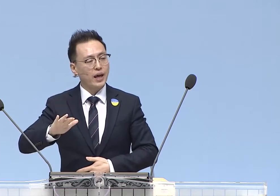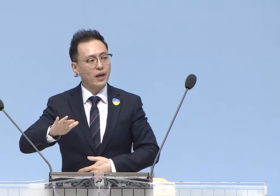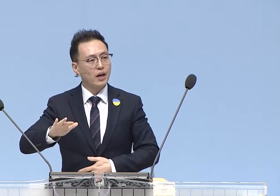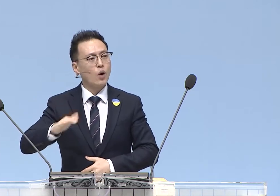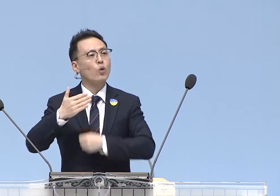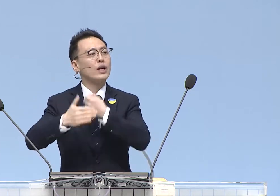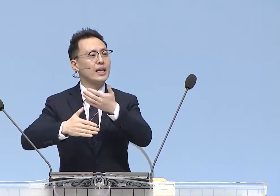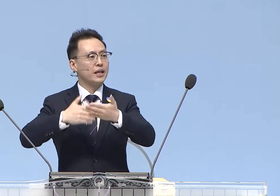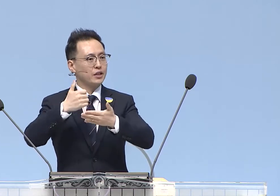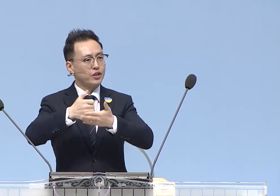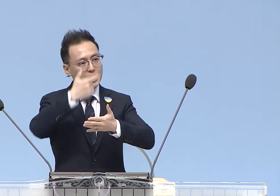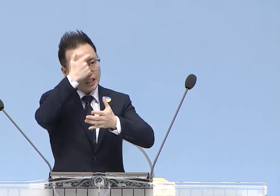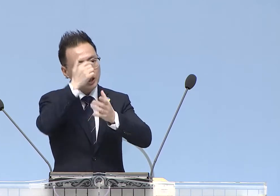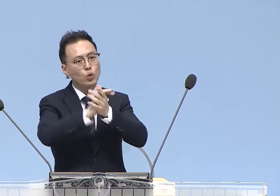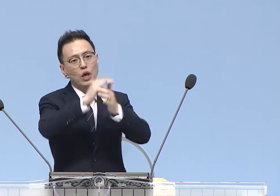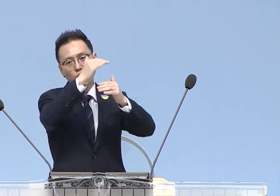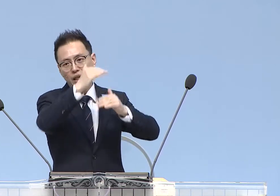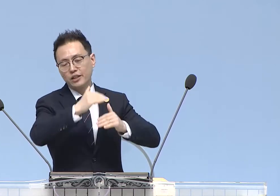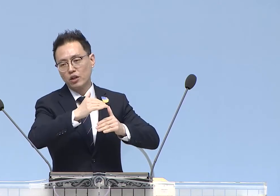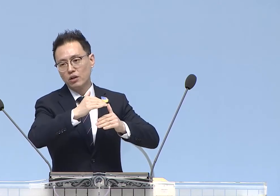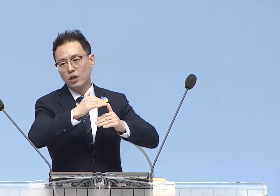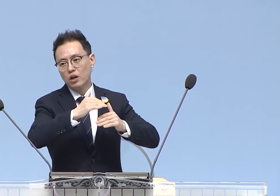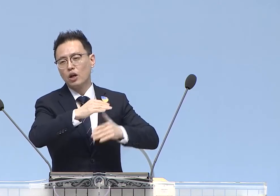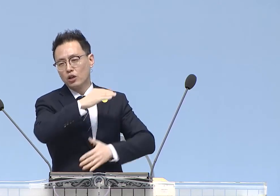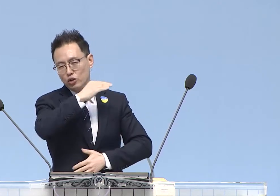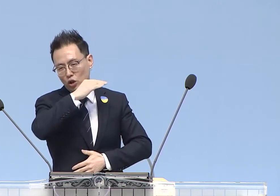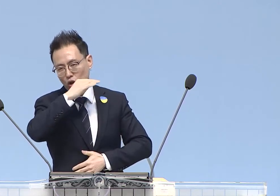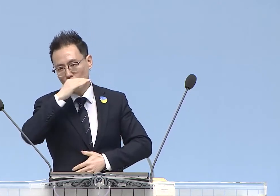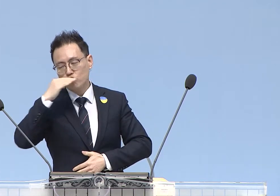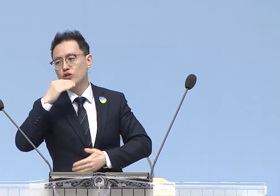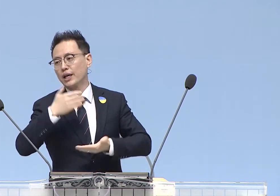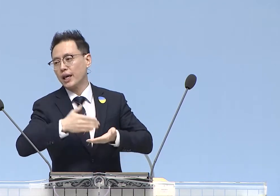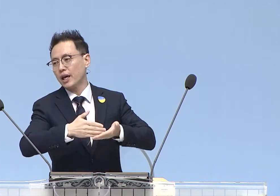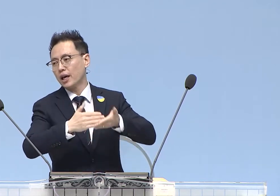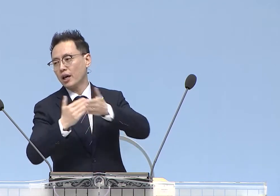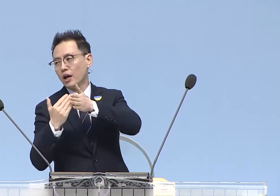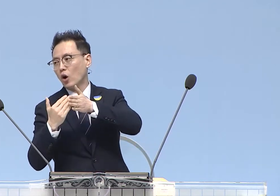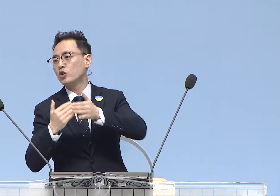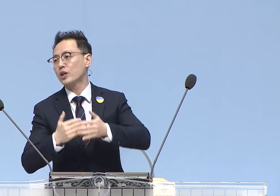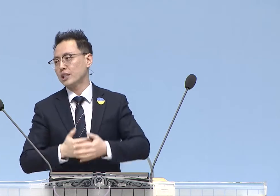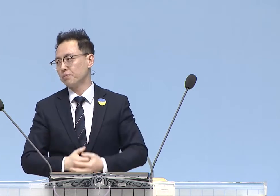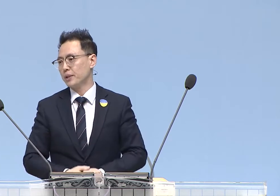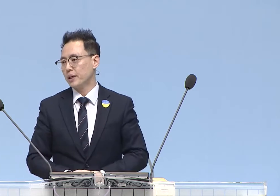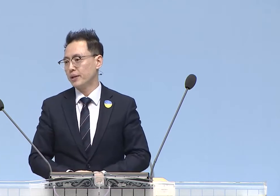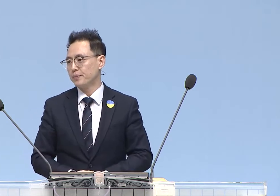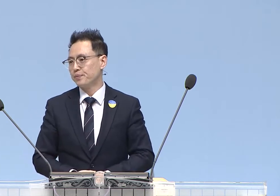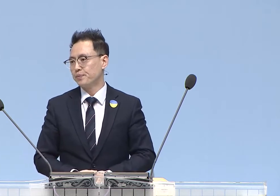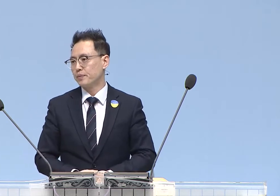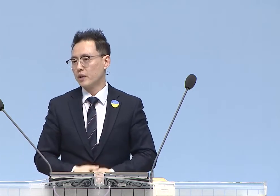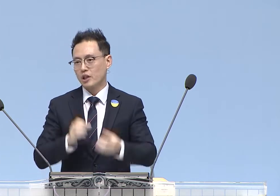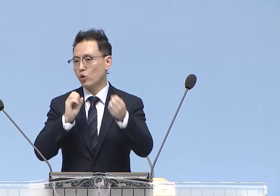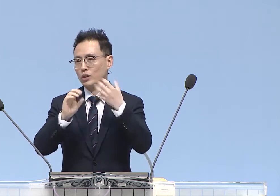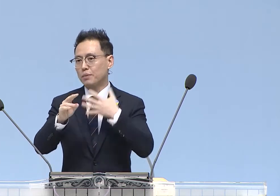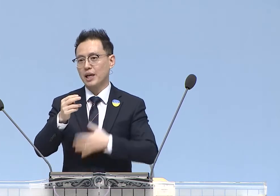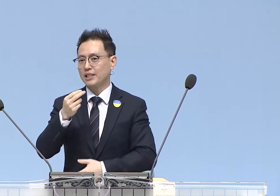그런데 오늘 하나님께서는 이 기도 내용에 대해서 정중하게 거절하십니다. 기도응답을 하지